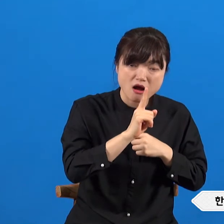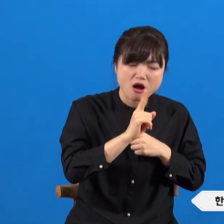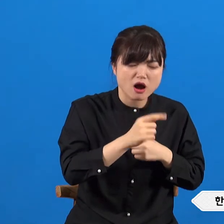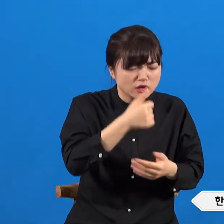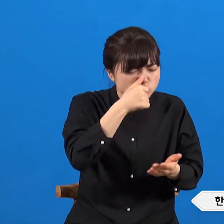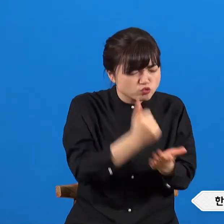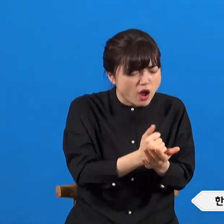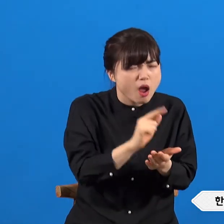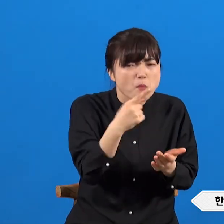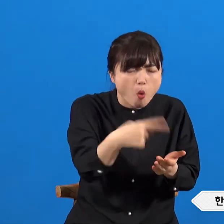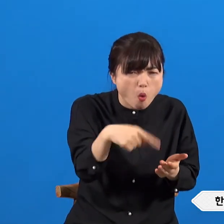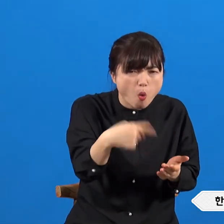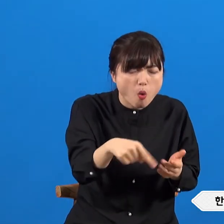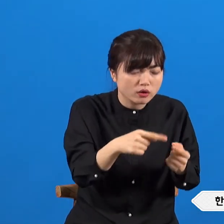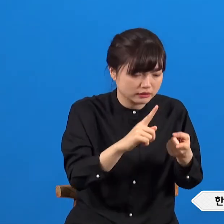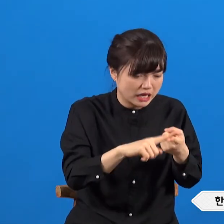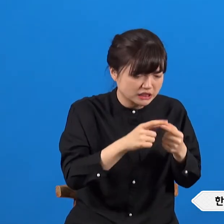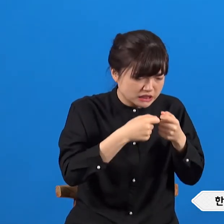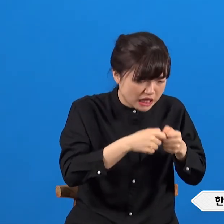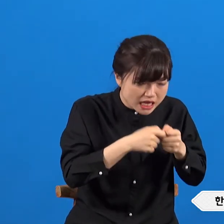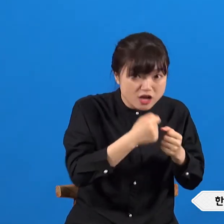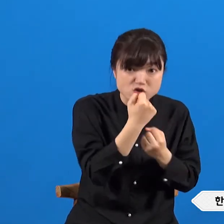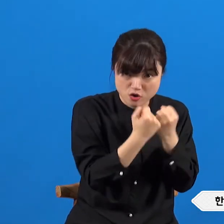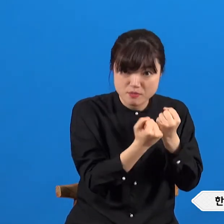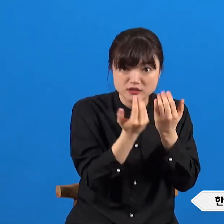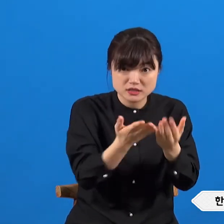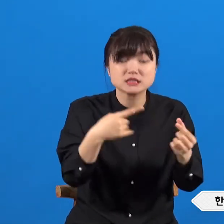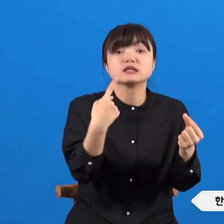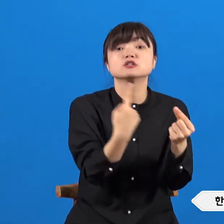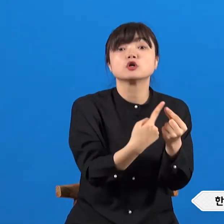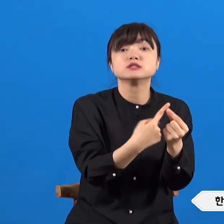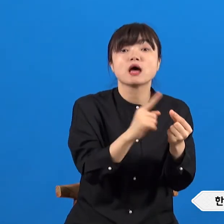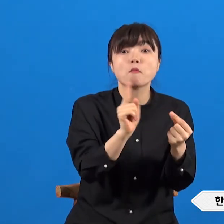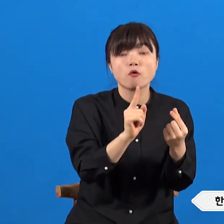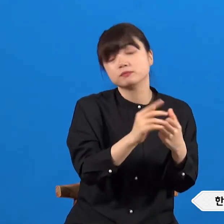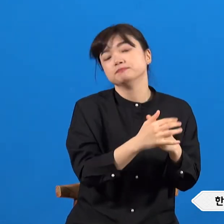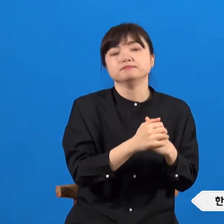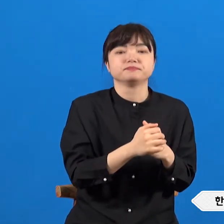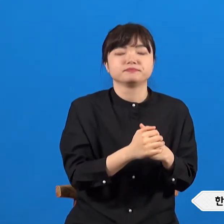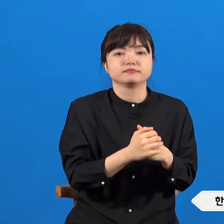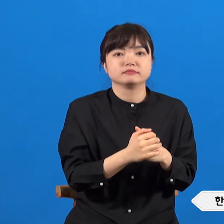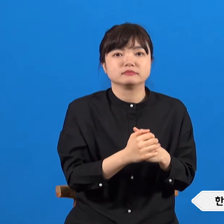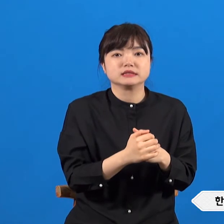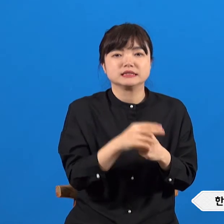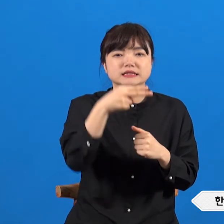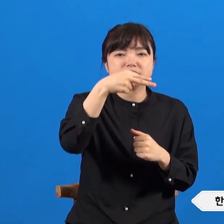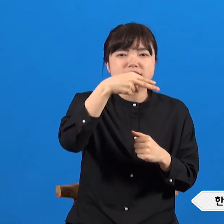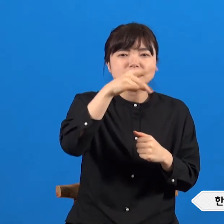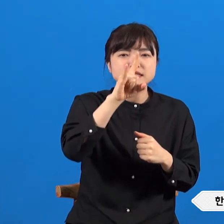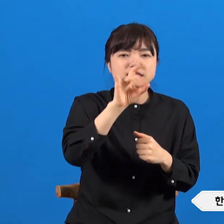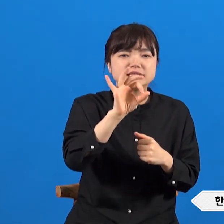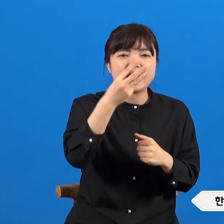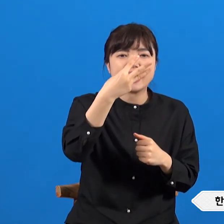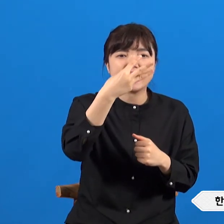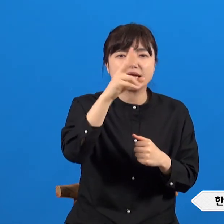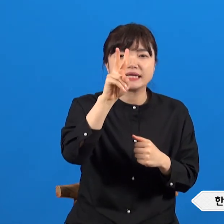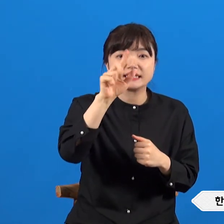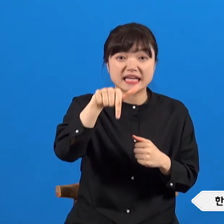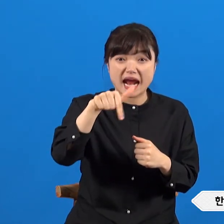죄가 무엇인가를 이 시간 살펴보겠습니다. 첫째는 생략의 죄입니다.